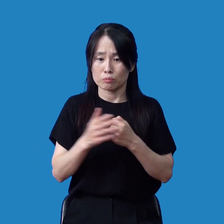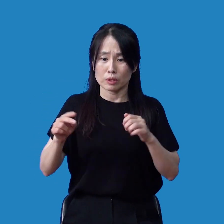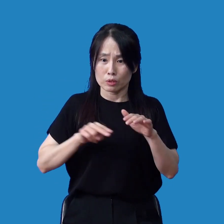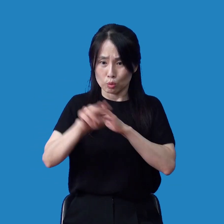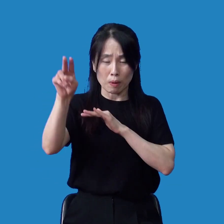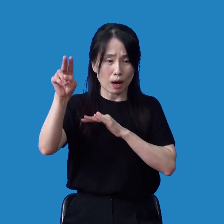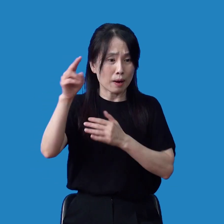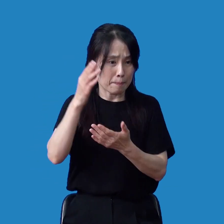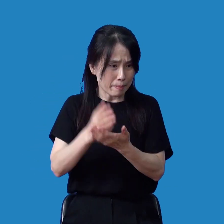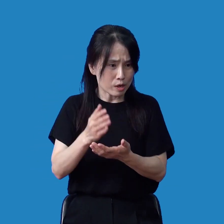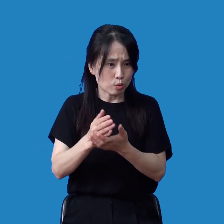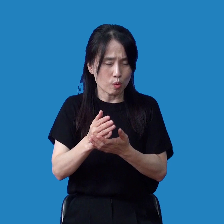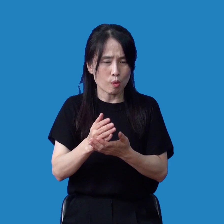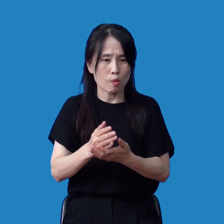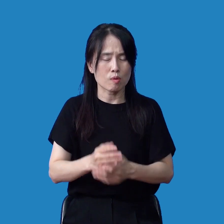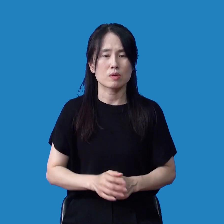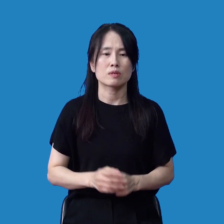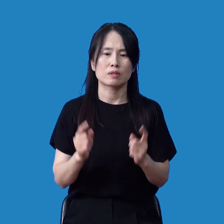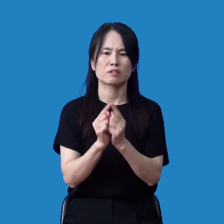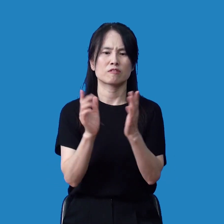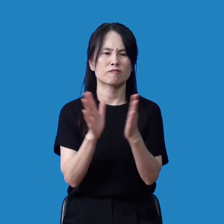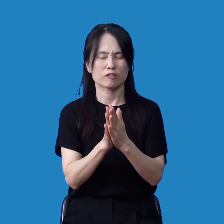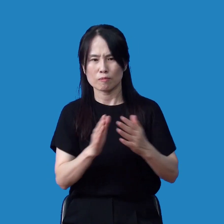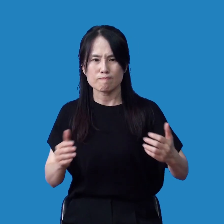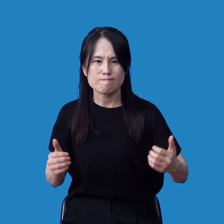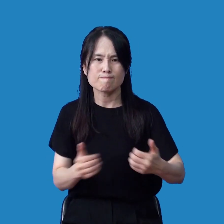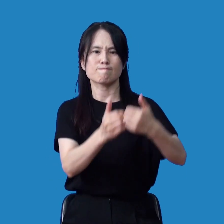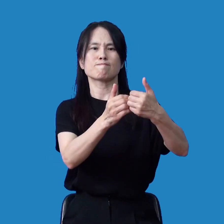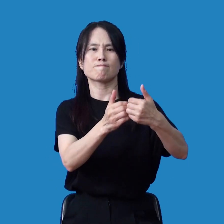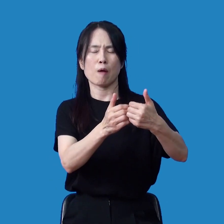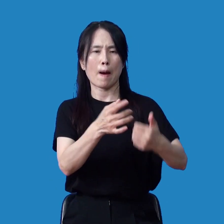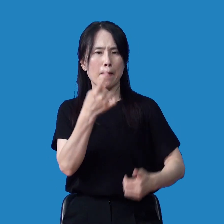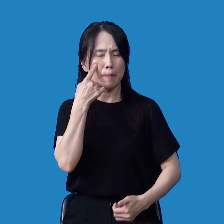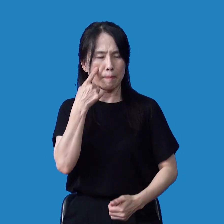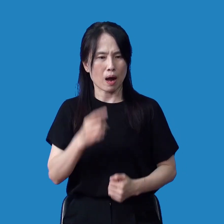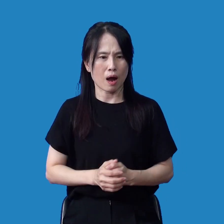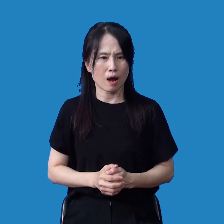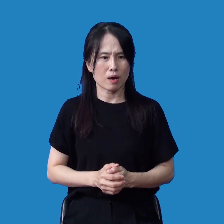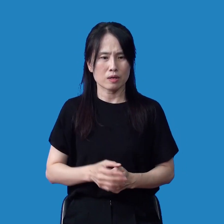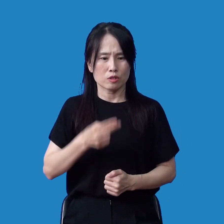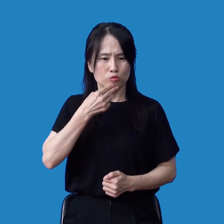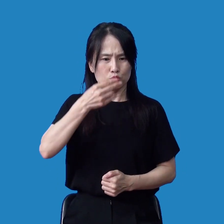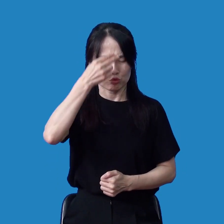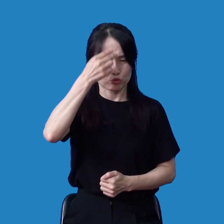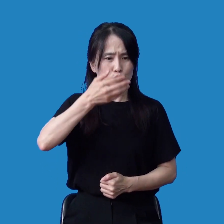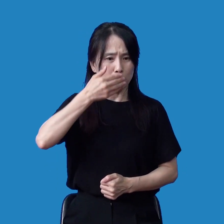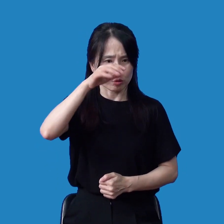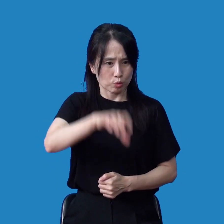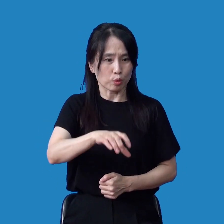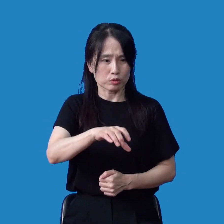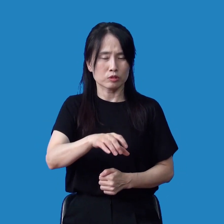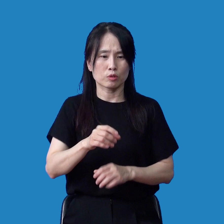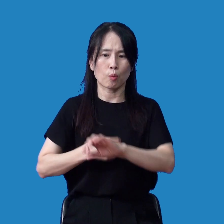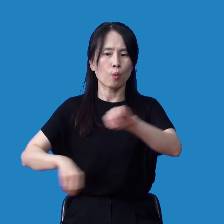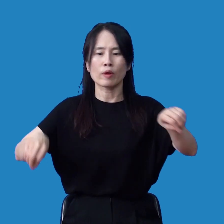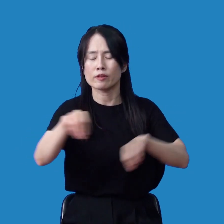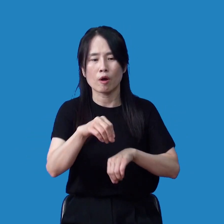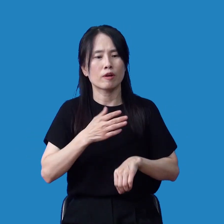도망치려고 하지 말고 정면 돌파를 택하십시오. 회식 자리를 사역의 자리로 한번 만들어 보는